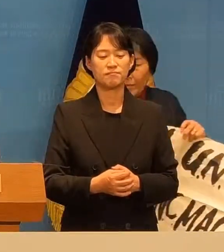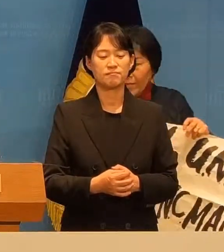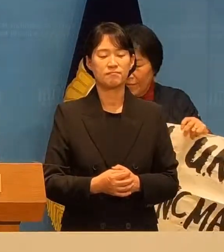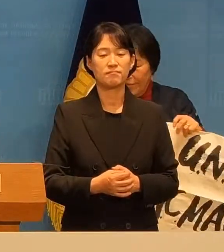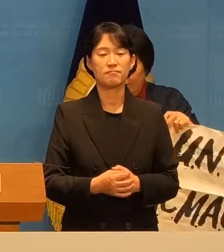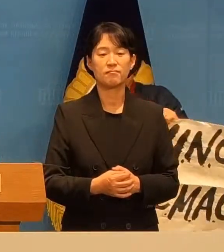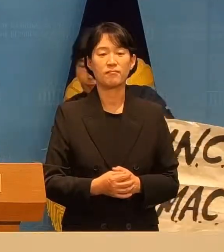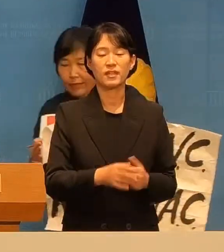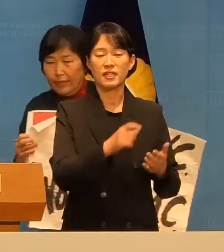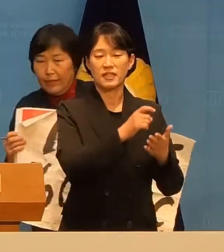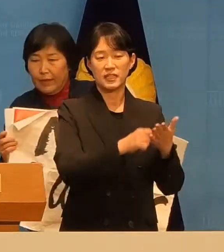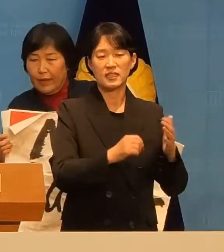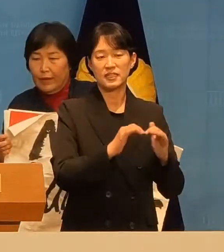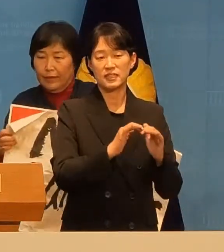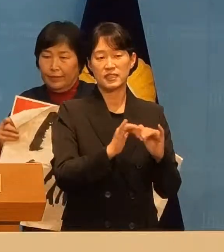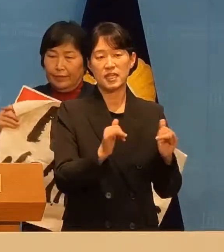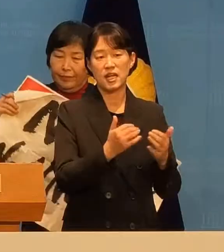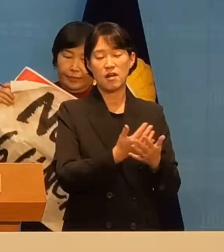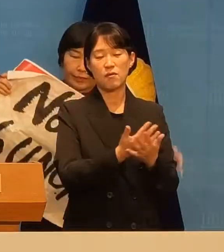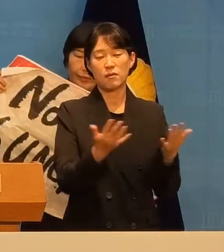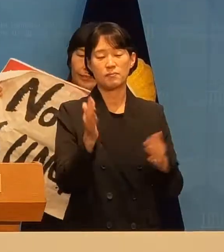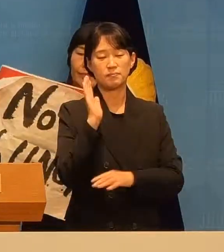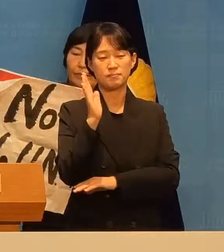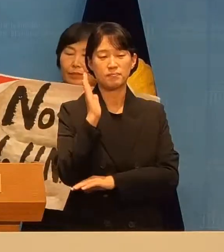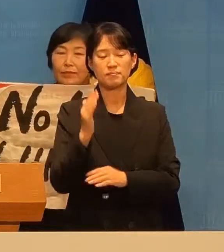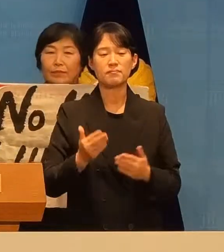예, 기자회견문 낭독하도록 하겠습니다.